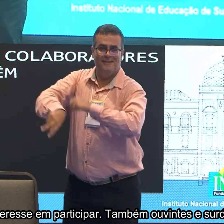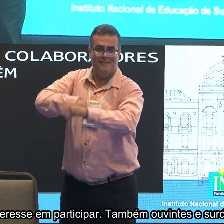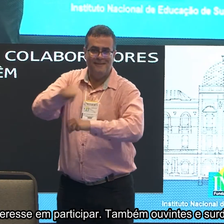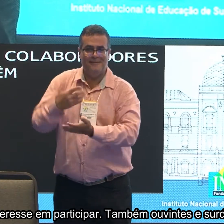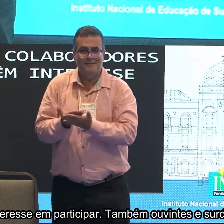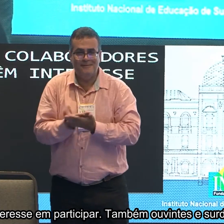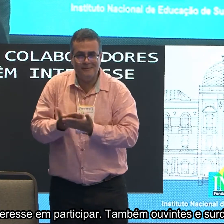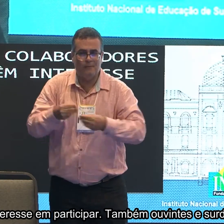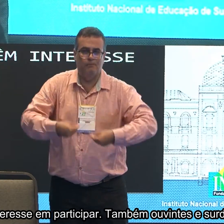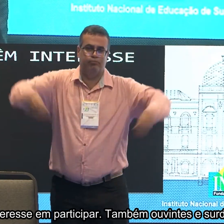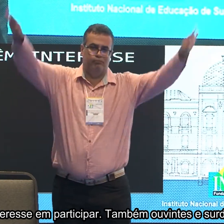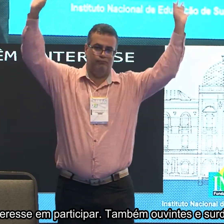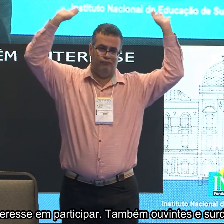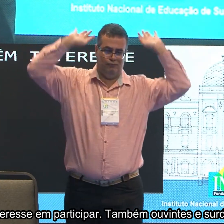também ouvintes e surdos.